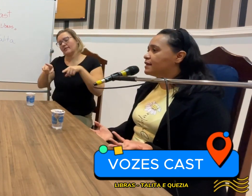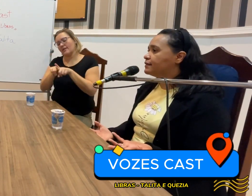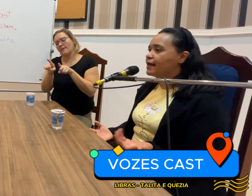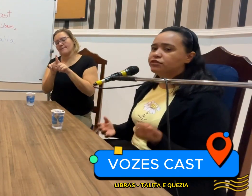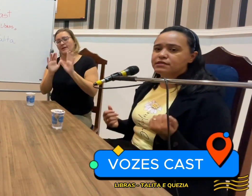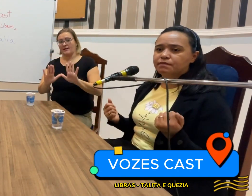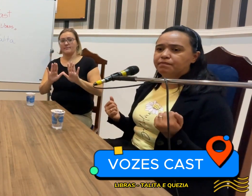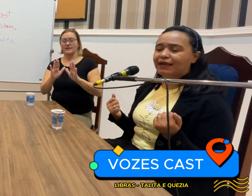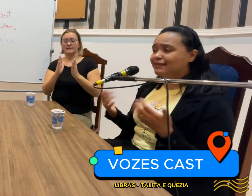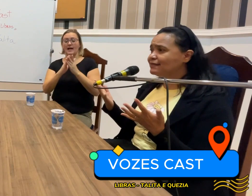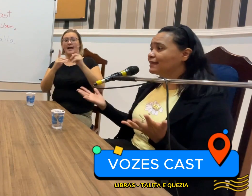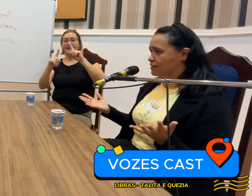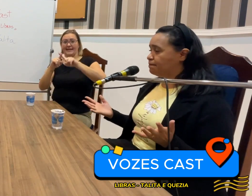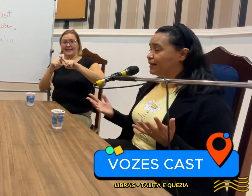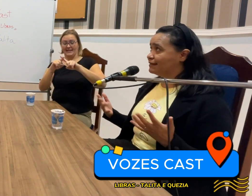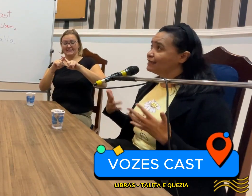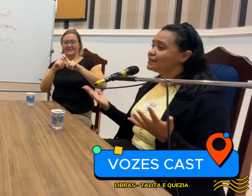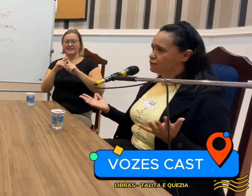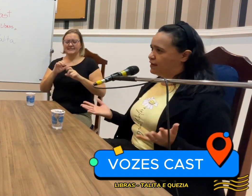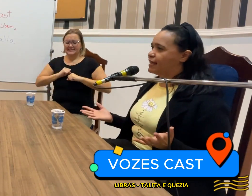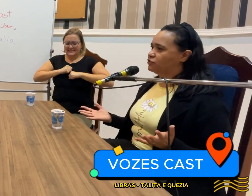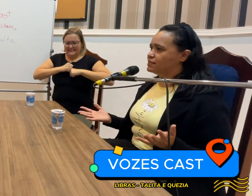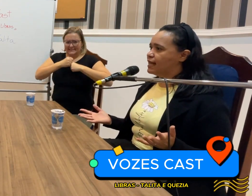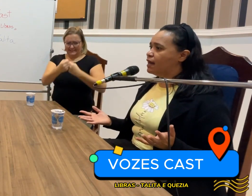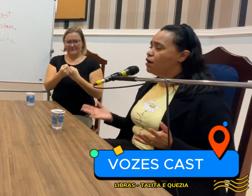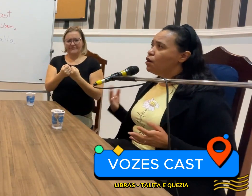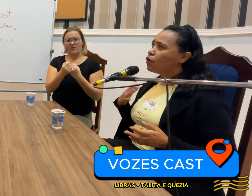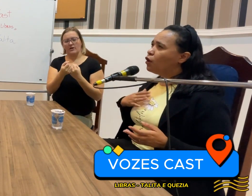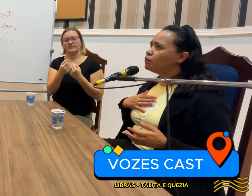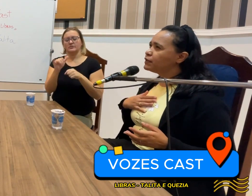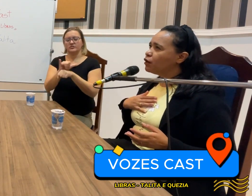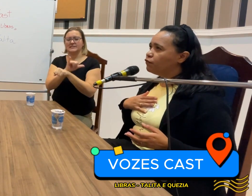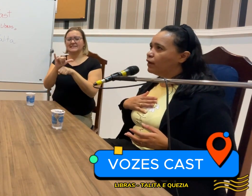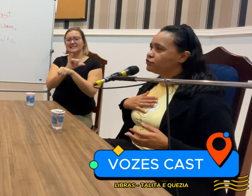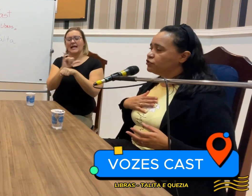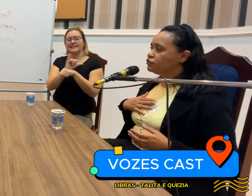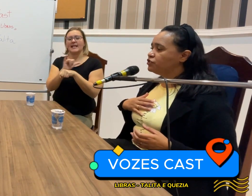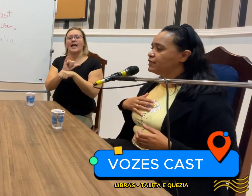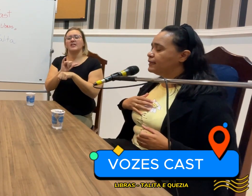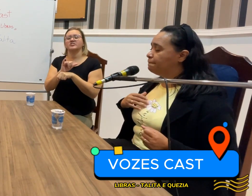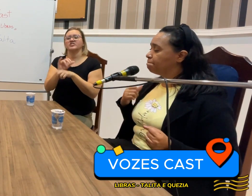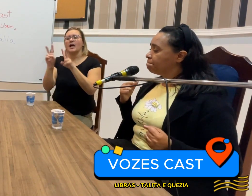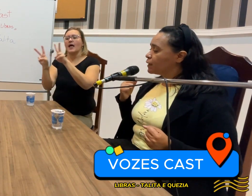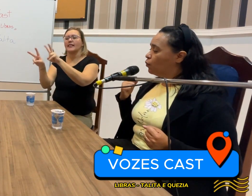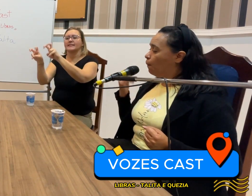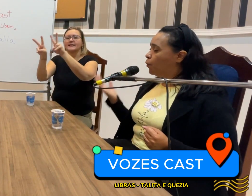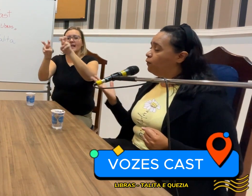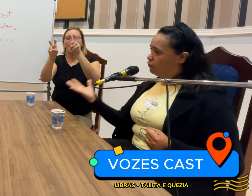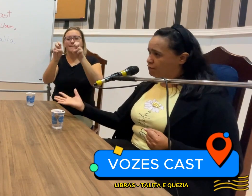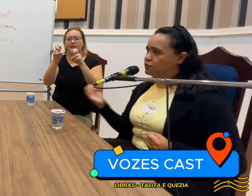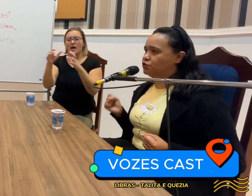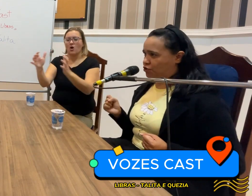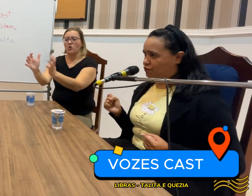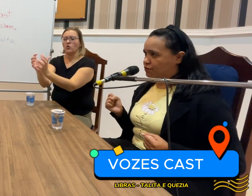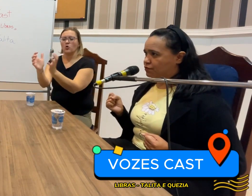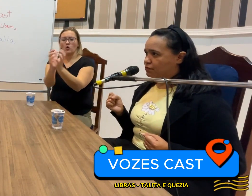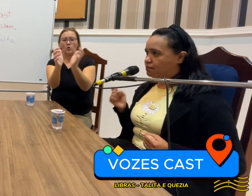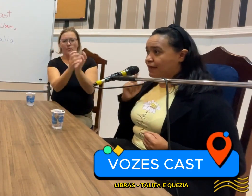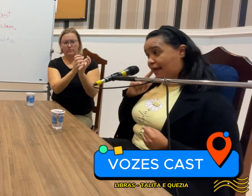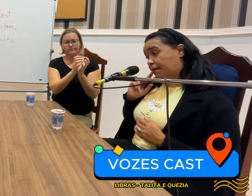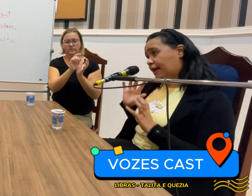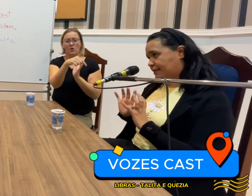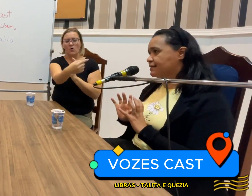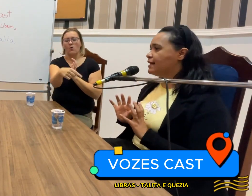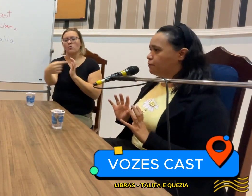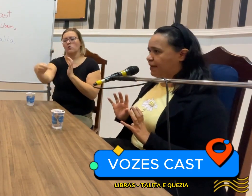muitas estratégias para tantas frentes, né? Sim. Como que eu vou atingir um público infantil?